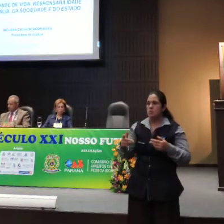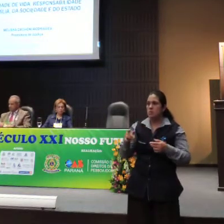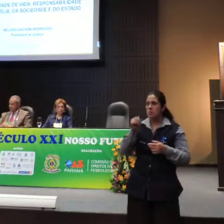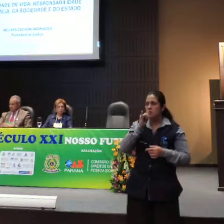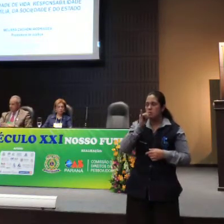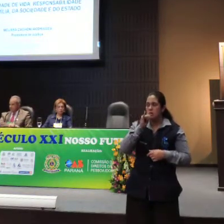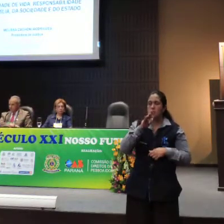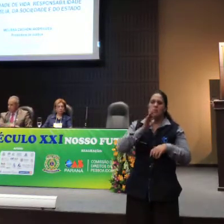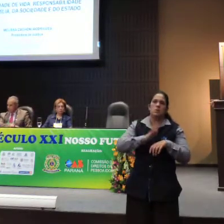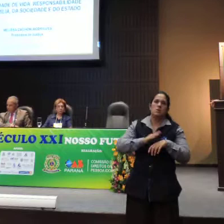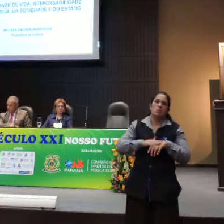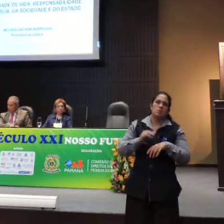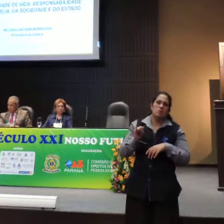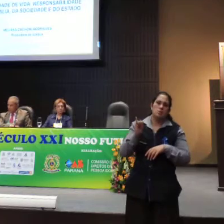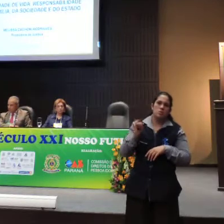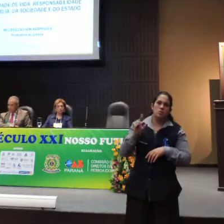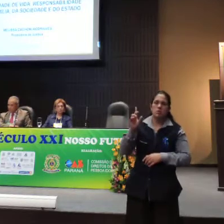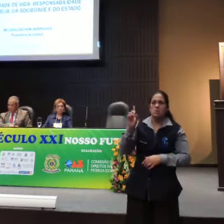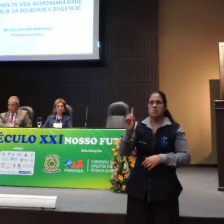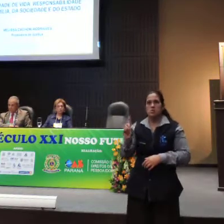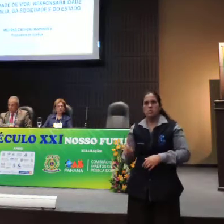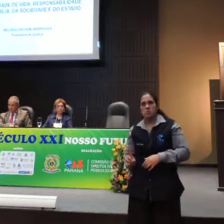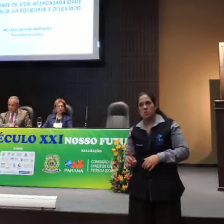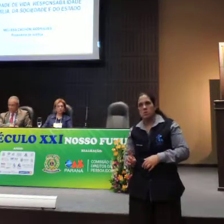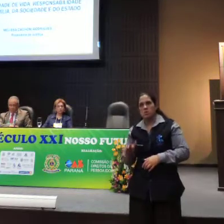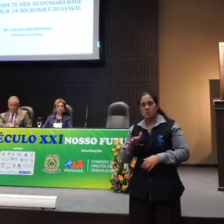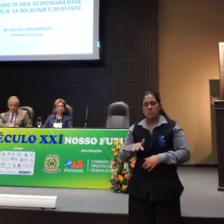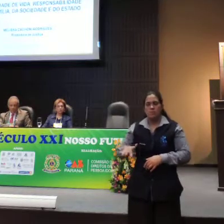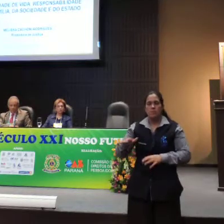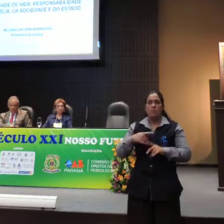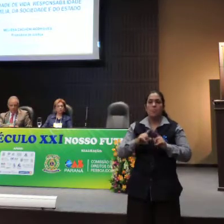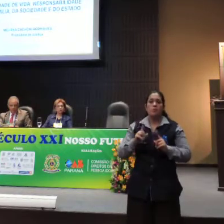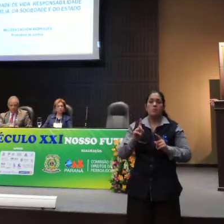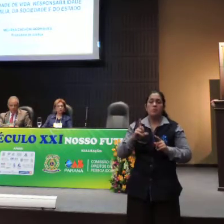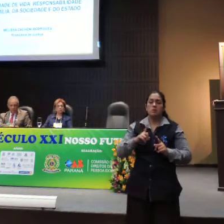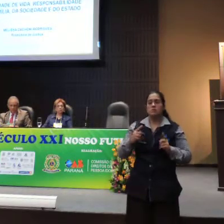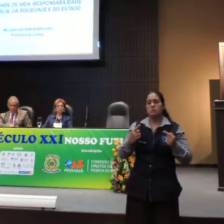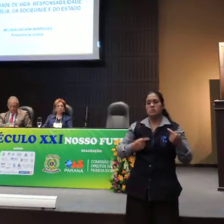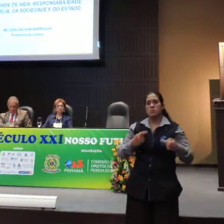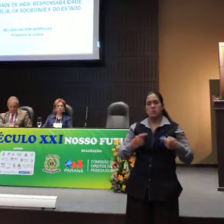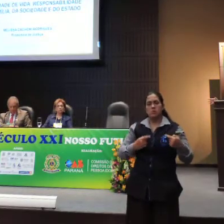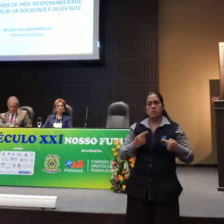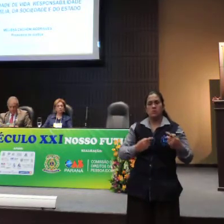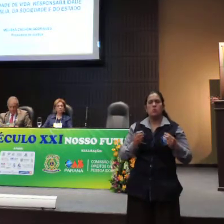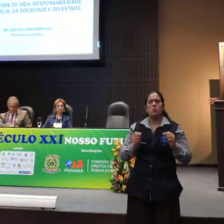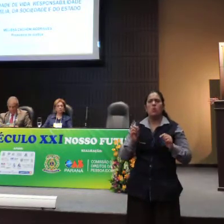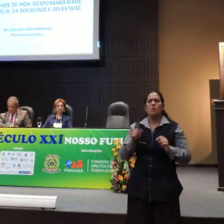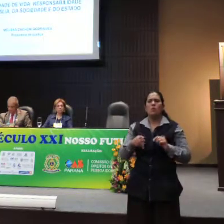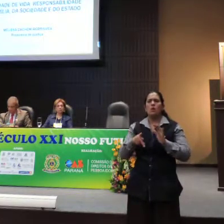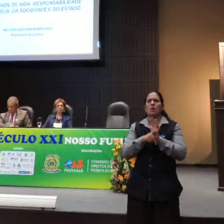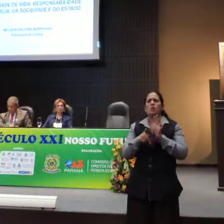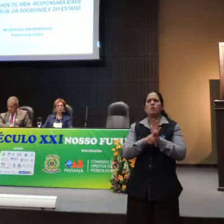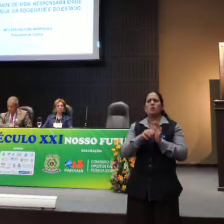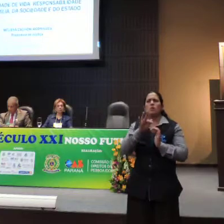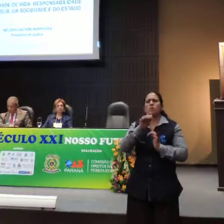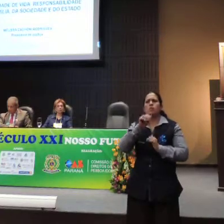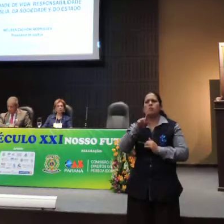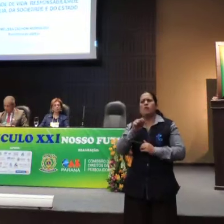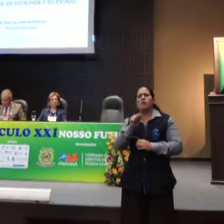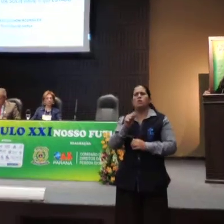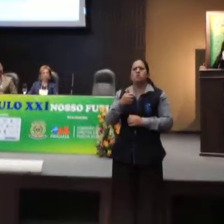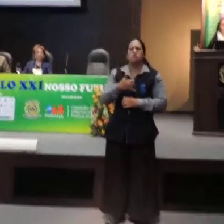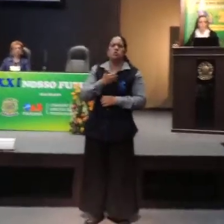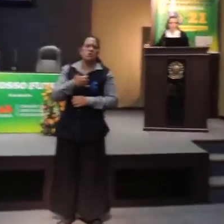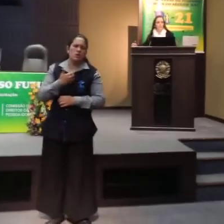de prioridade, direitos em geral. Mas há uma discussão mundial de qual seria exatamente a faixa etária,